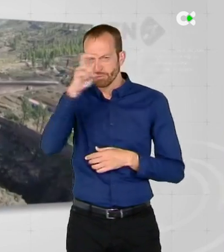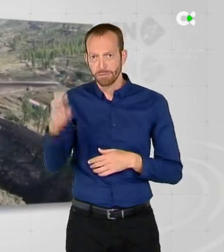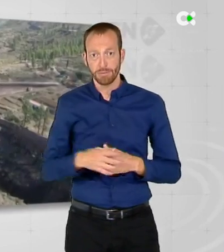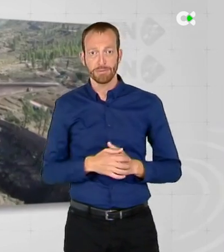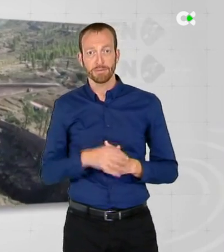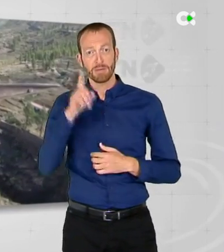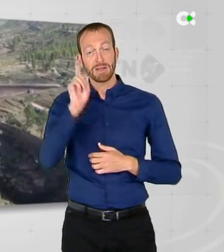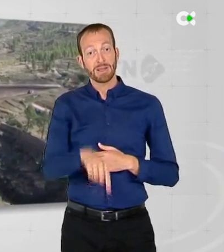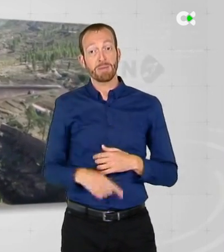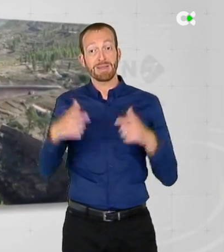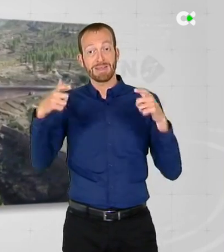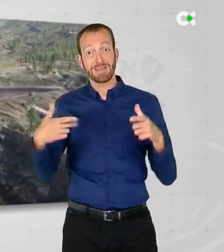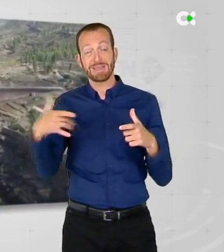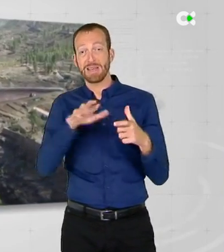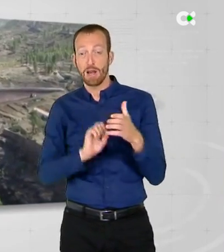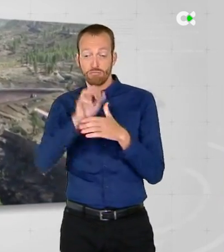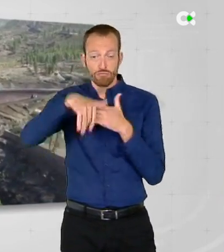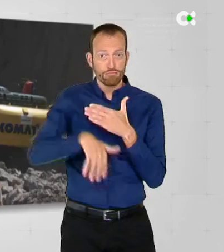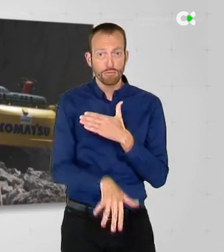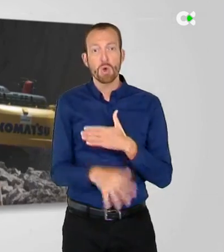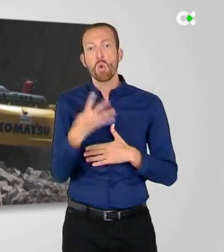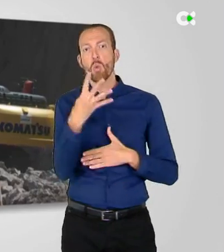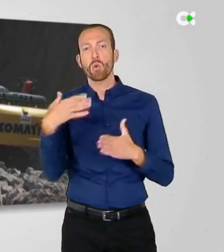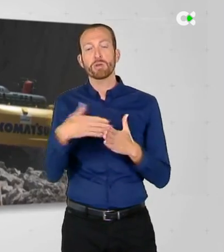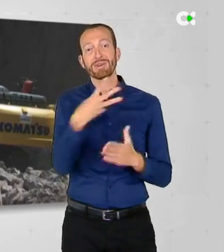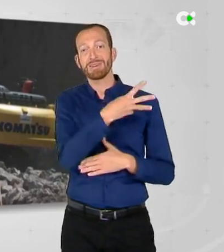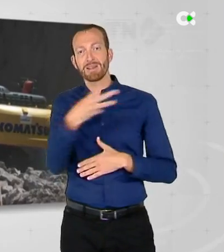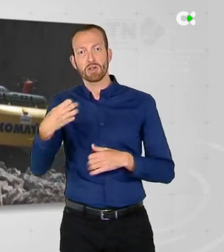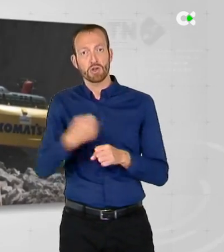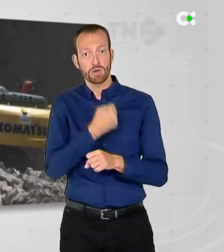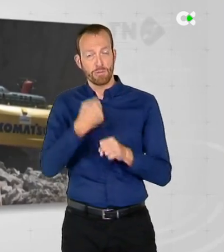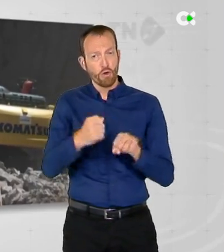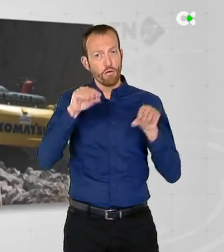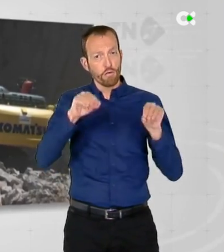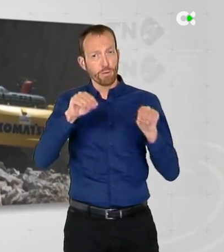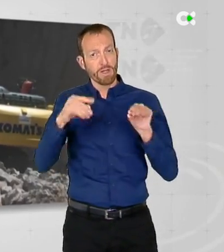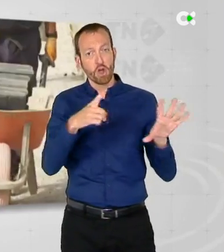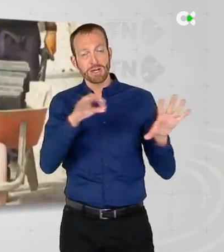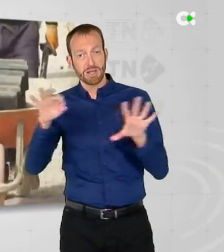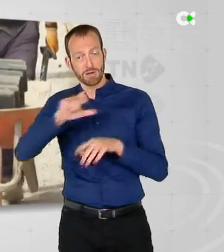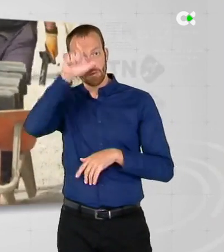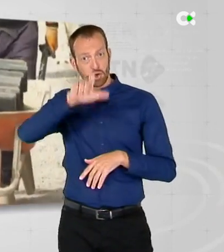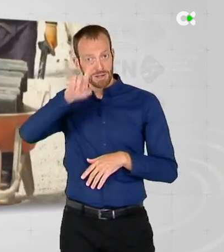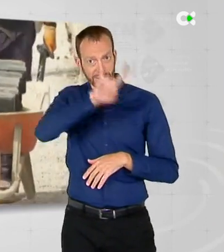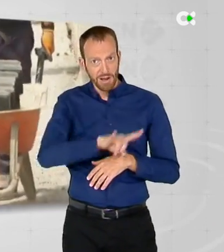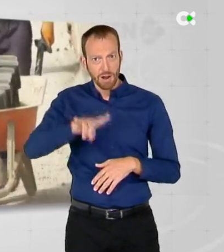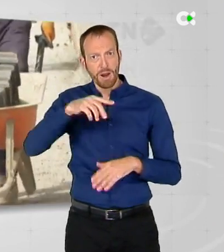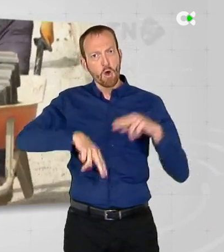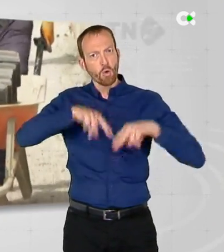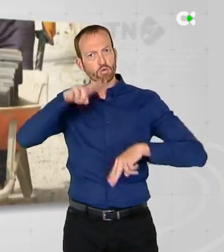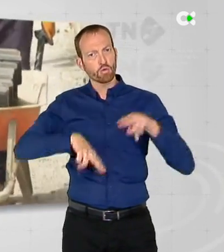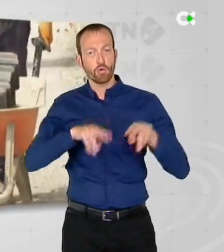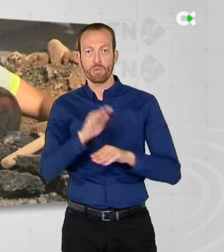Además, el Salto de Chira generará más de 4.300 empleos y se formará a 600 profesionales de las islas para su construcción y